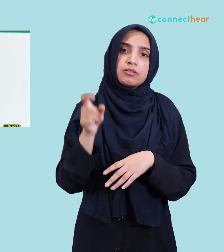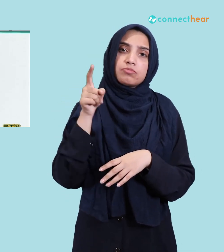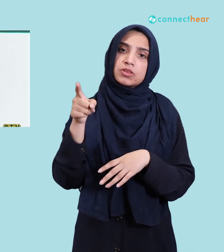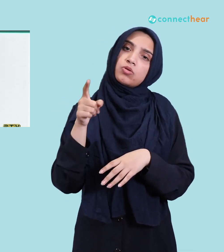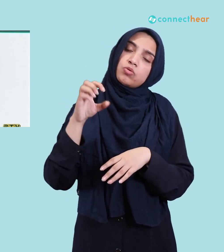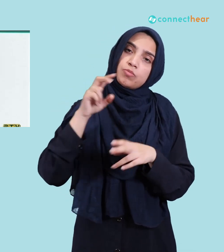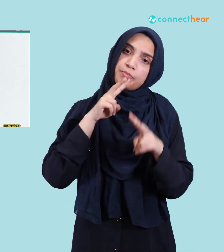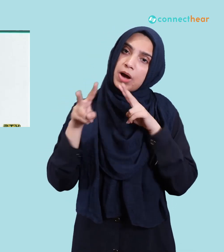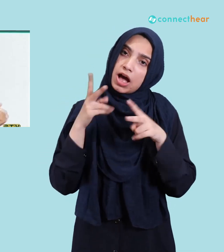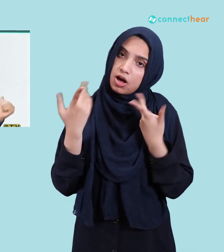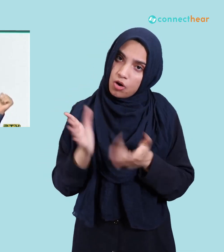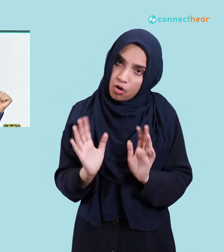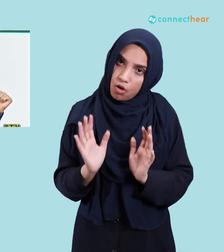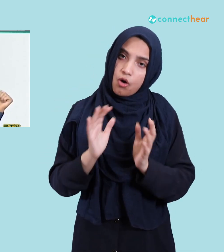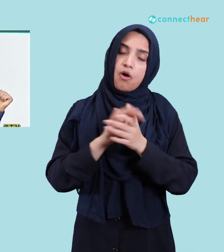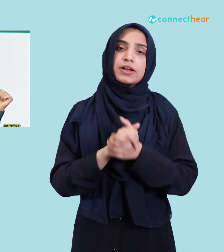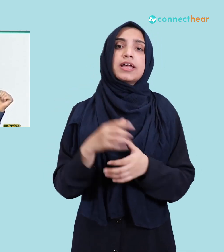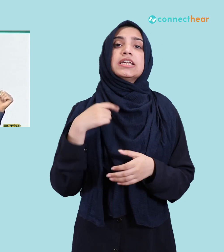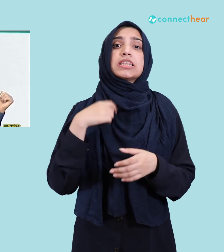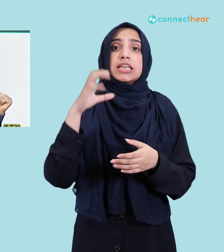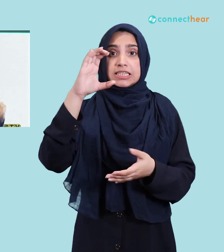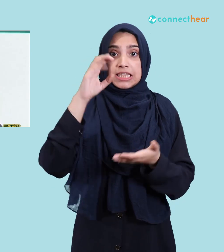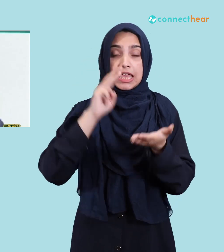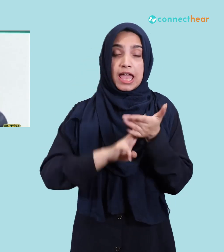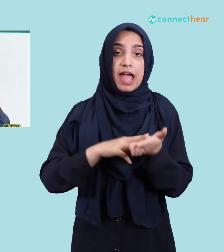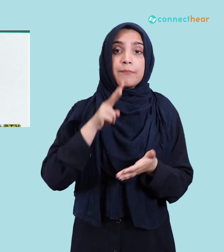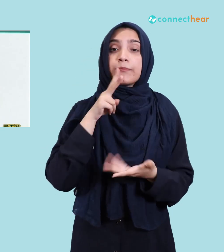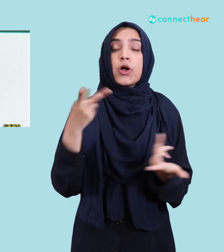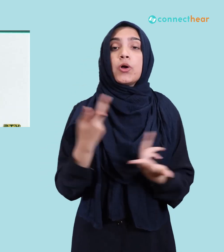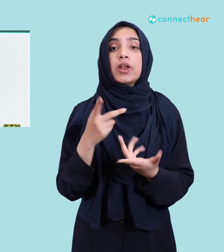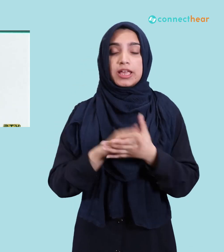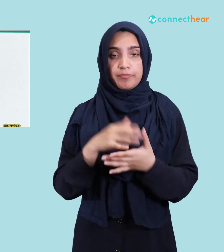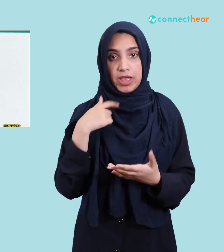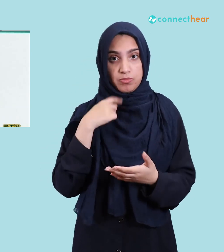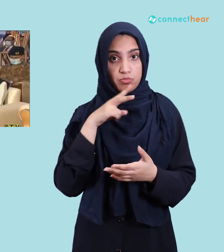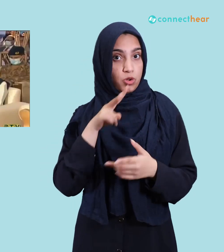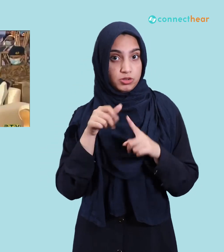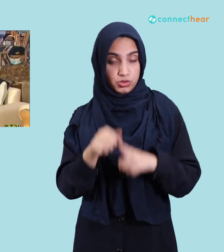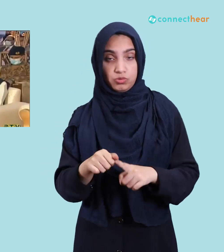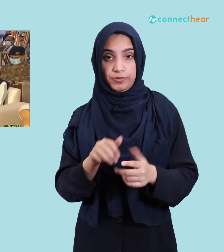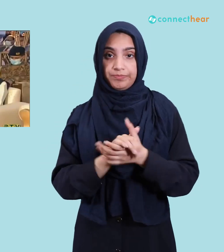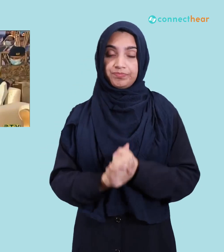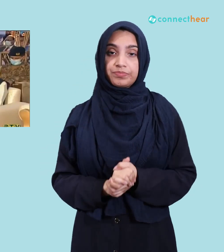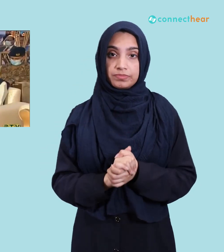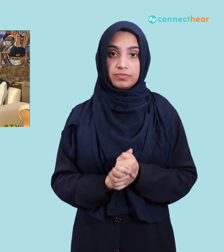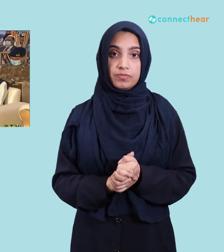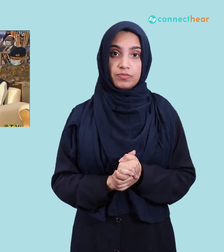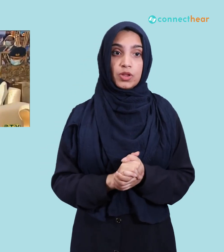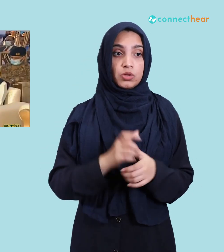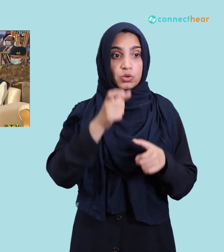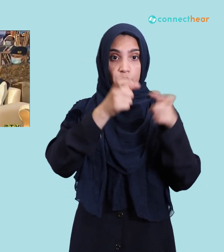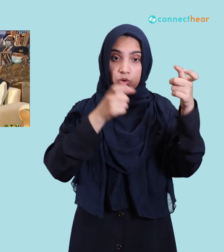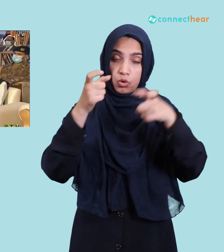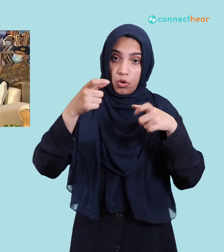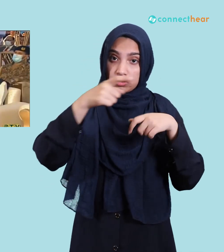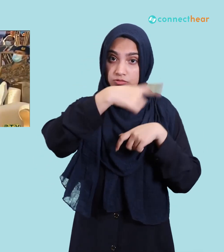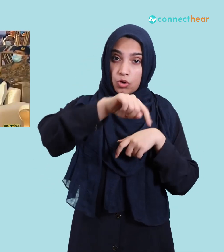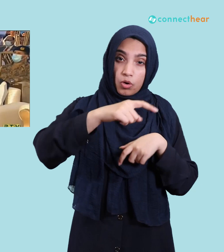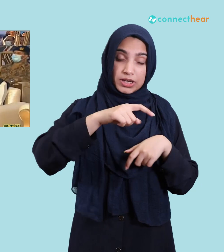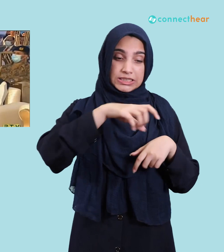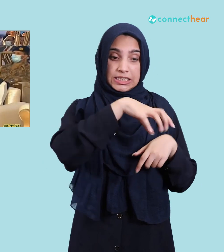دوں. یہ جو مجھے آپ دکھا رہے تھے کہ اس میں بڑا انٹرسٹ ہے لوگوں کی، اس کو کالونائز کرنے کا، زمینیں خریدنے